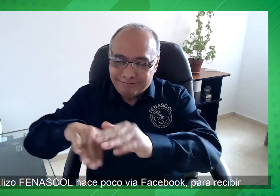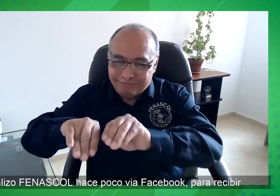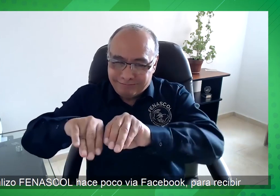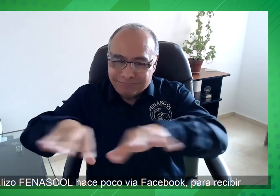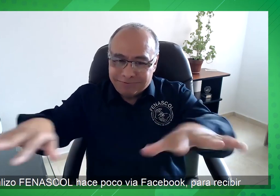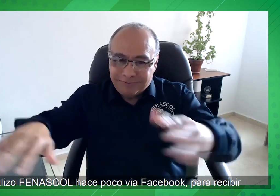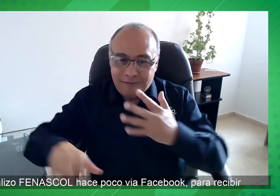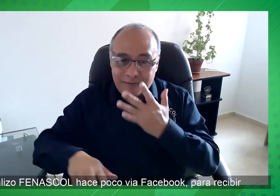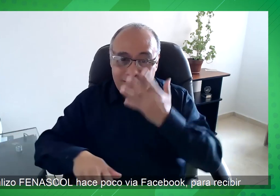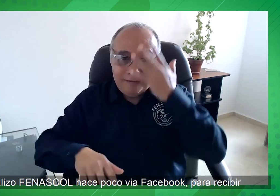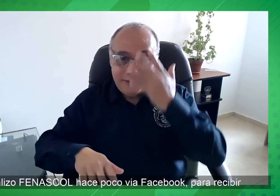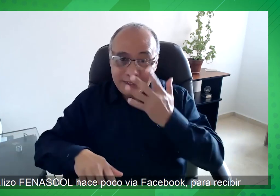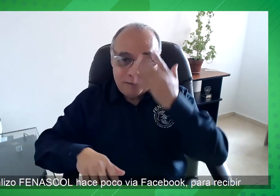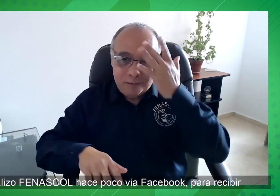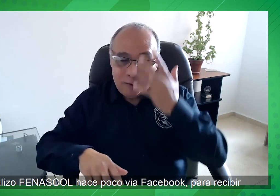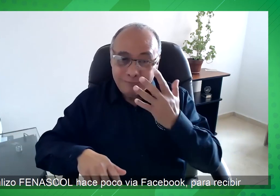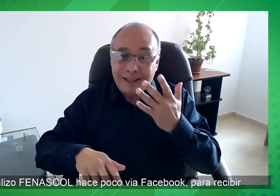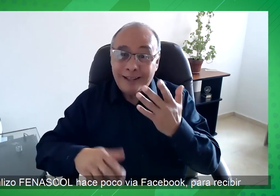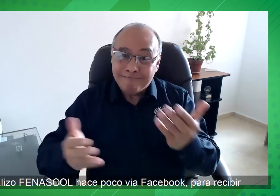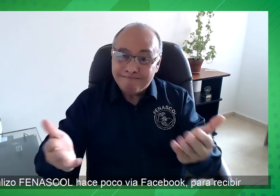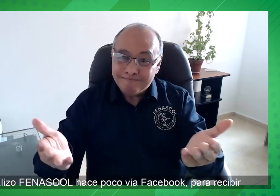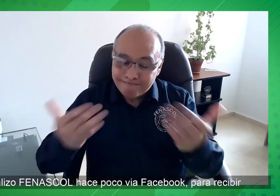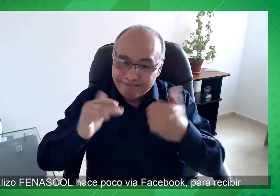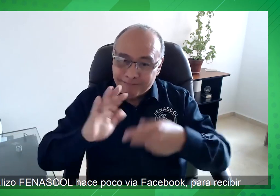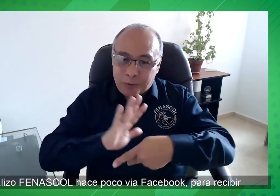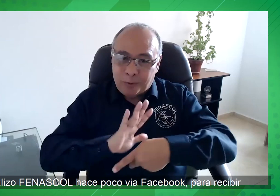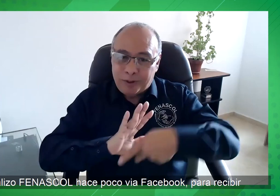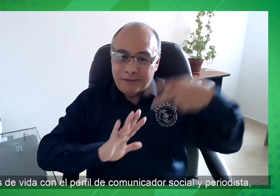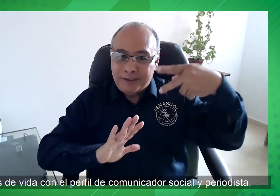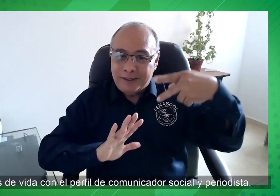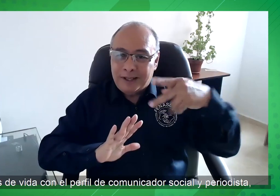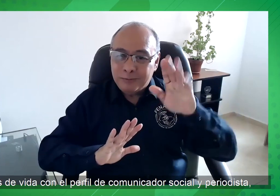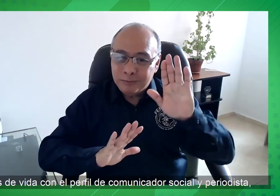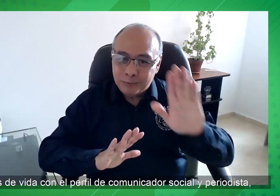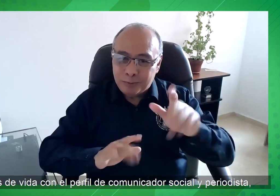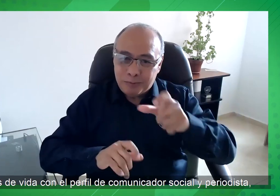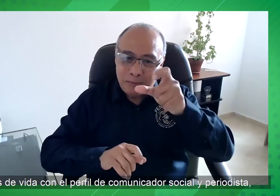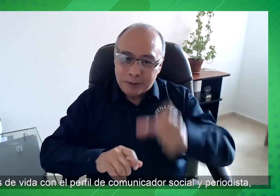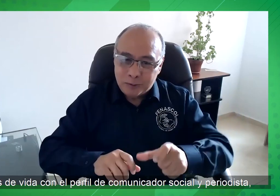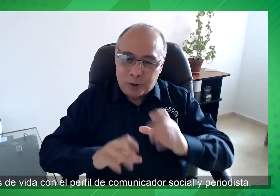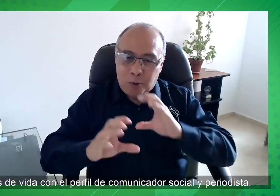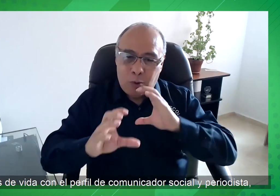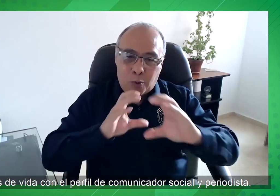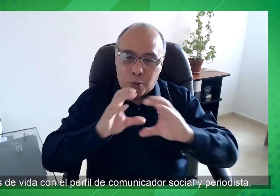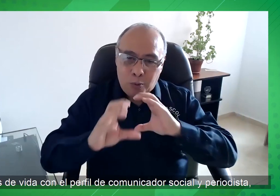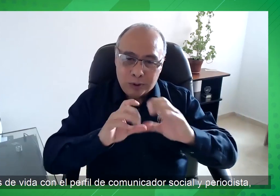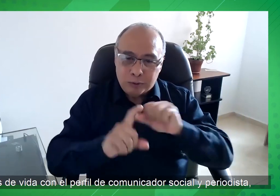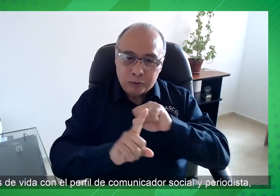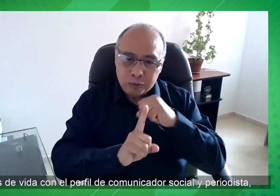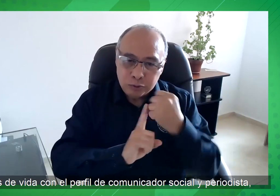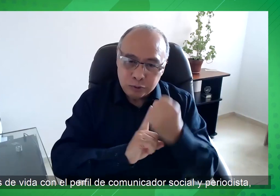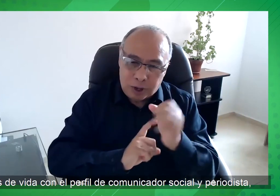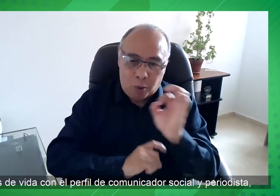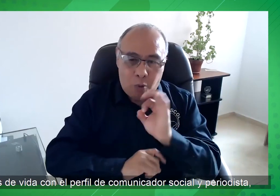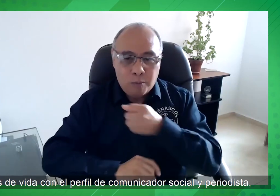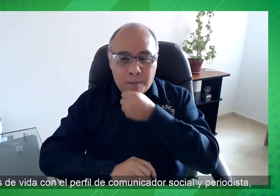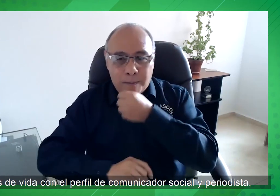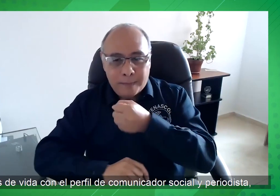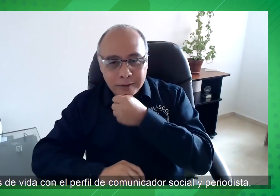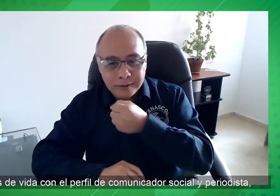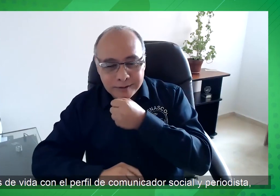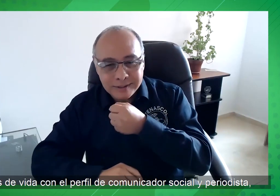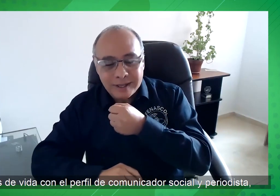poco vía Facebook para recibir hojas de vida con el perfil de comunicador social y